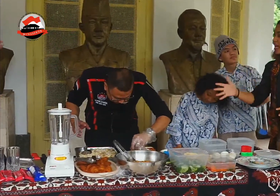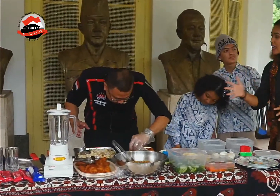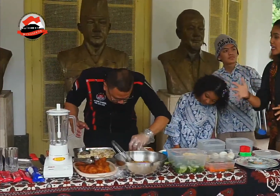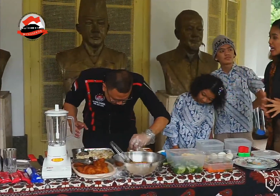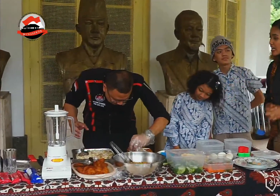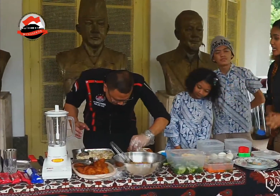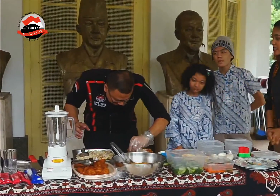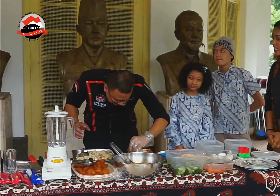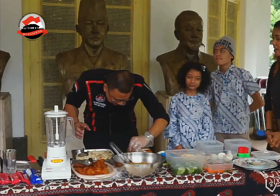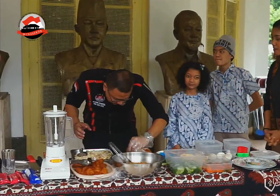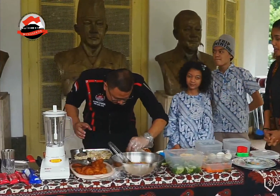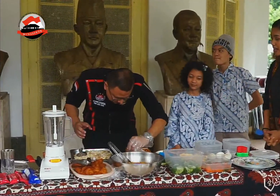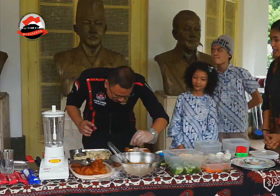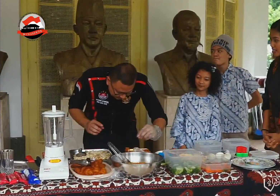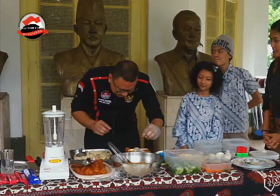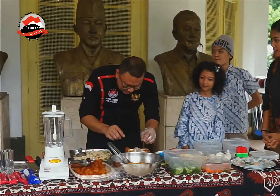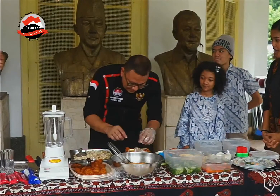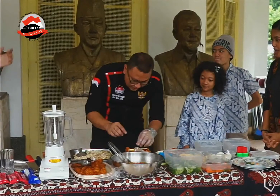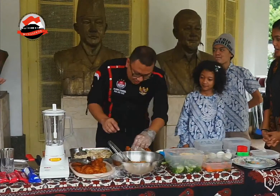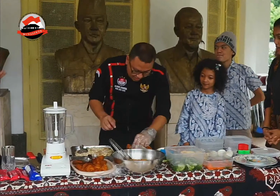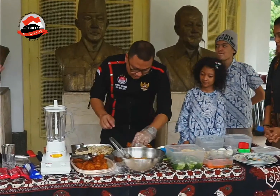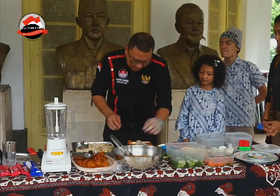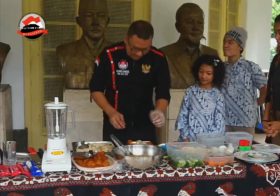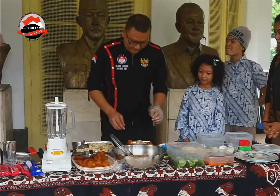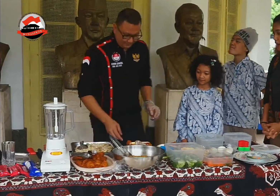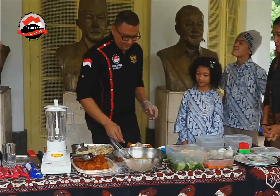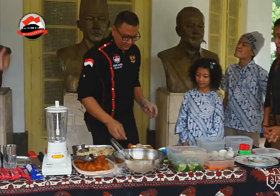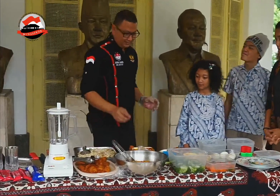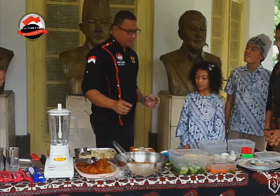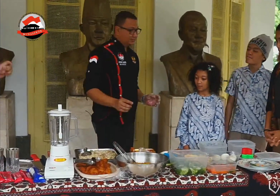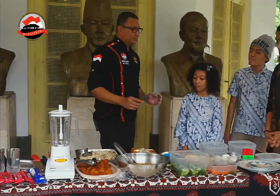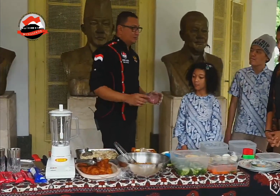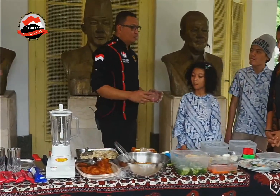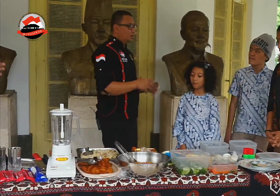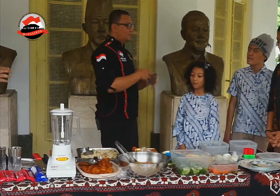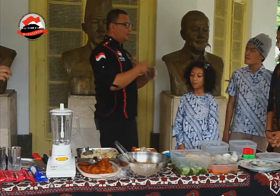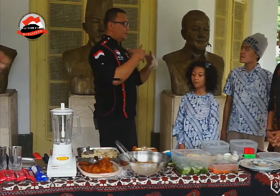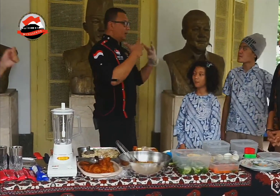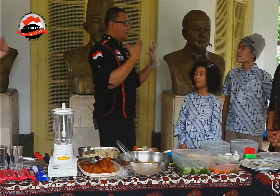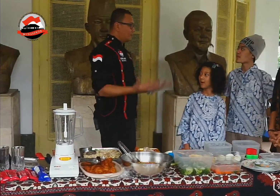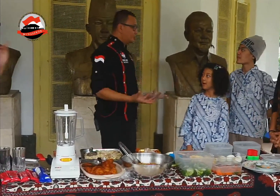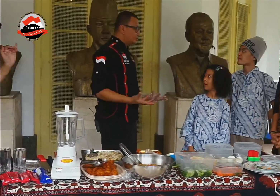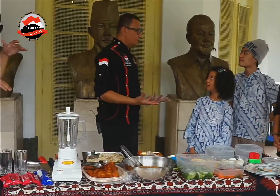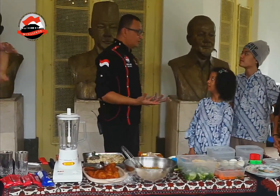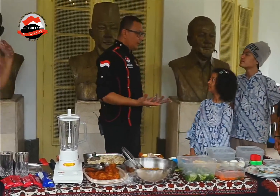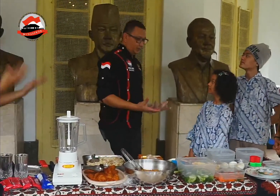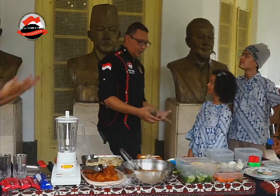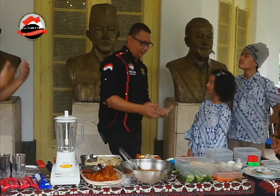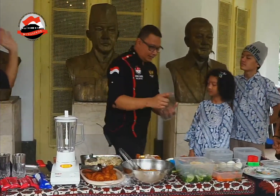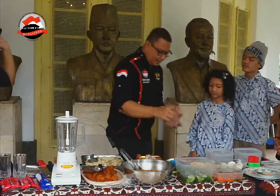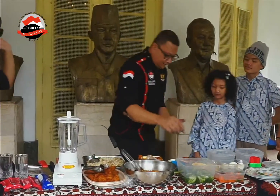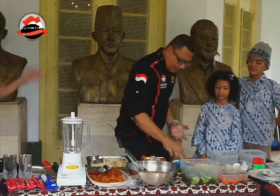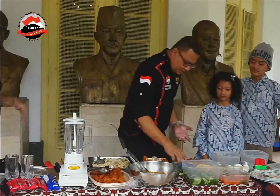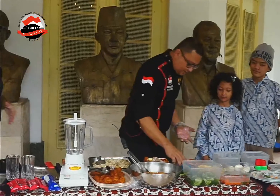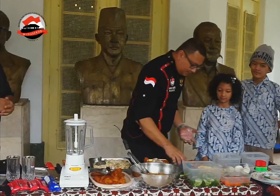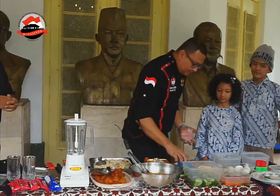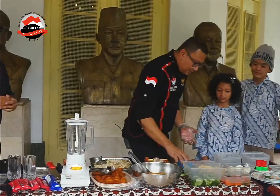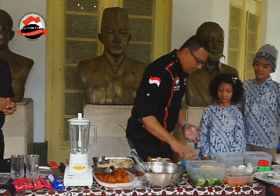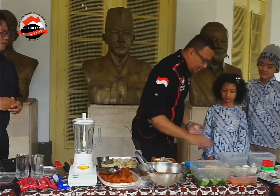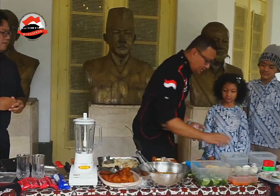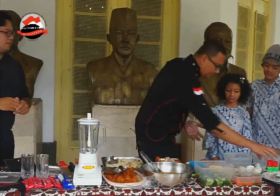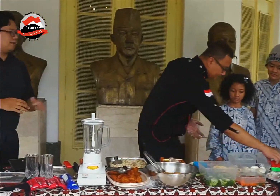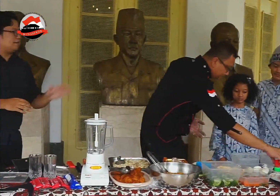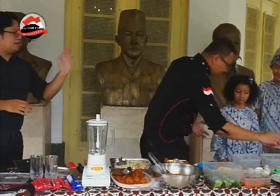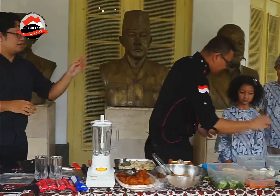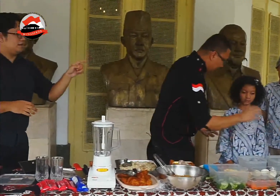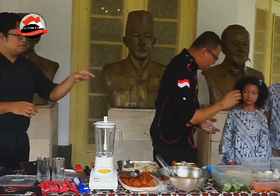kreatif lagi dari Chef Henry ya, Chef iya. Ya. Misalnya nah, mau dibikin apapun juga boleh. Nah, ini nanti Nada